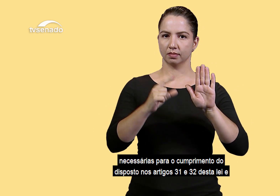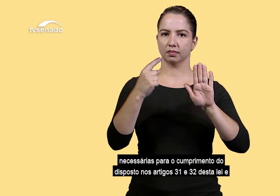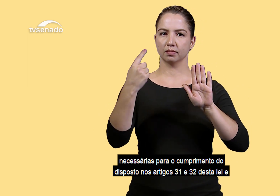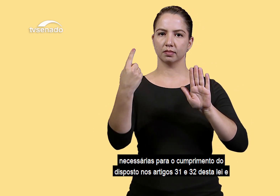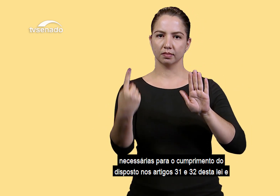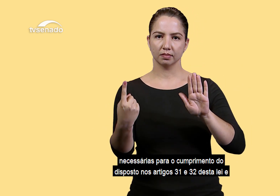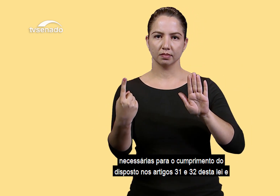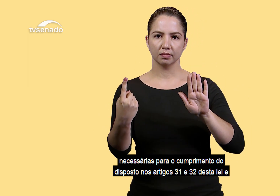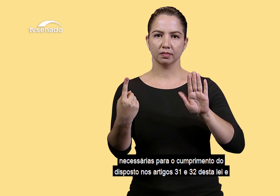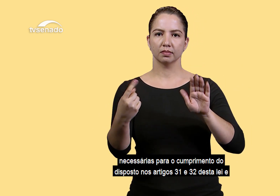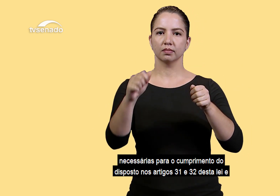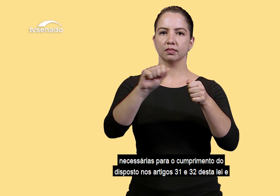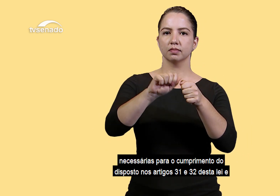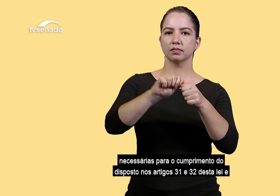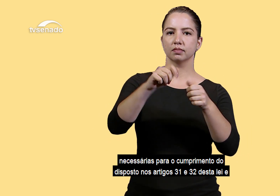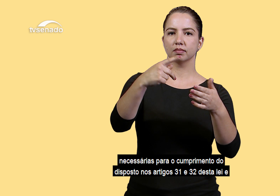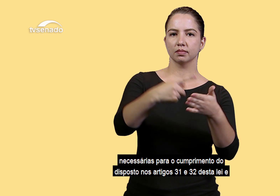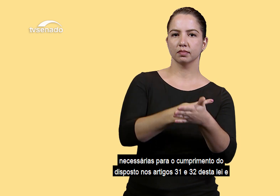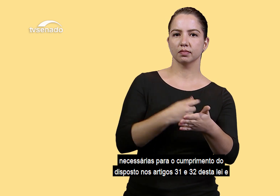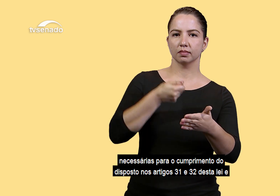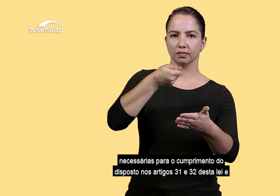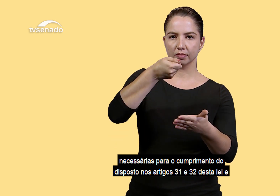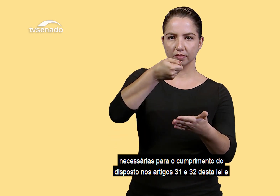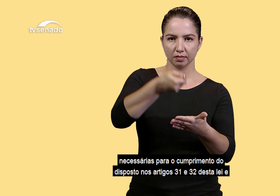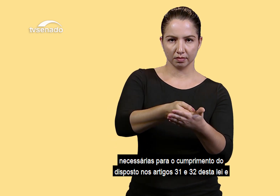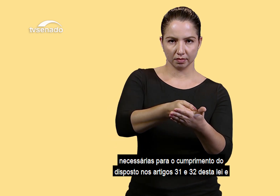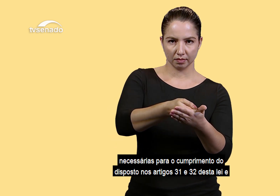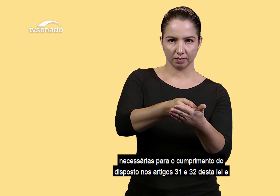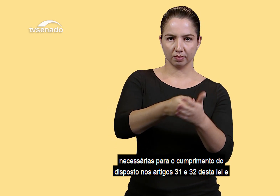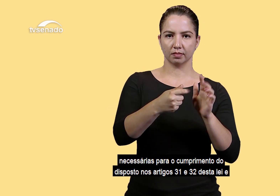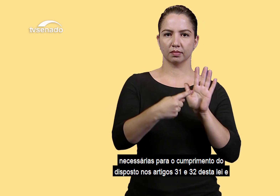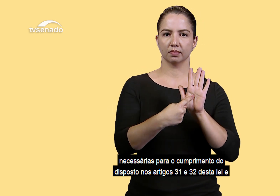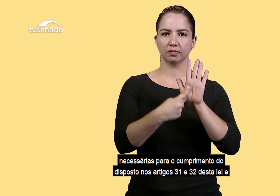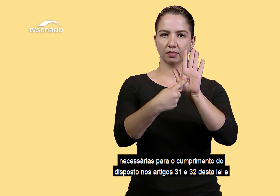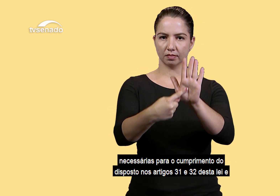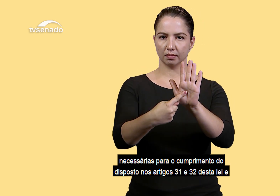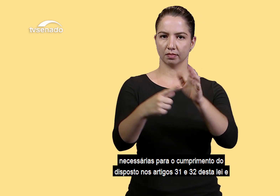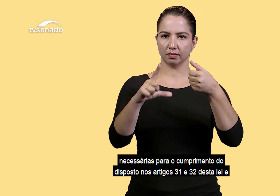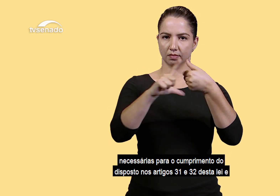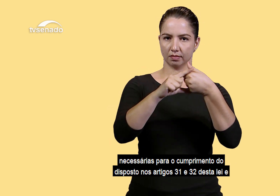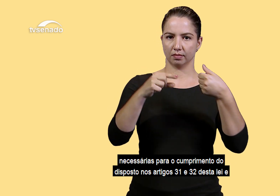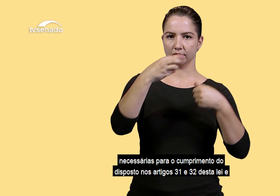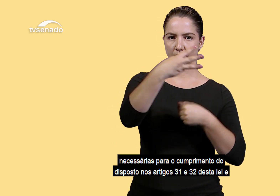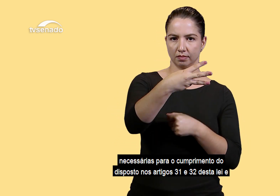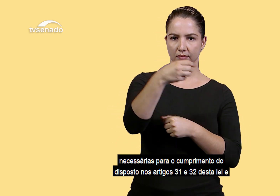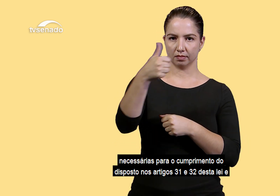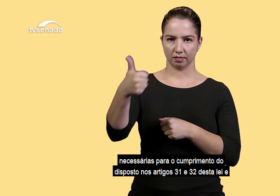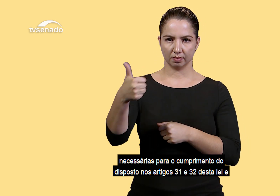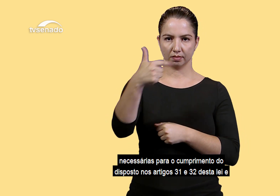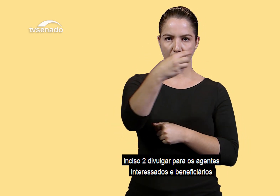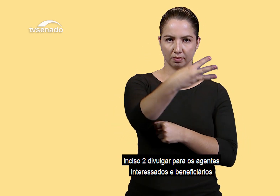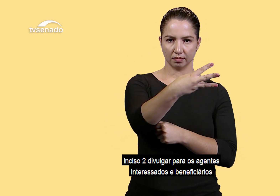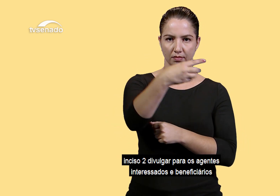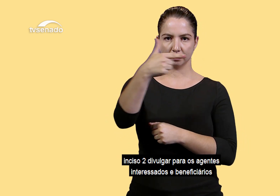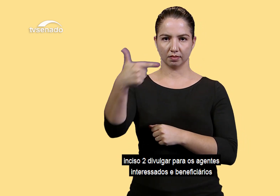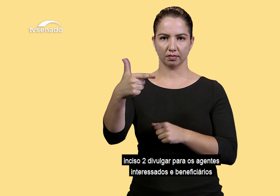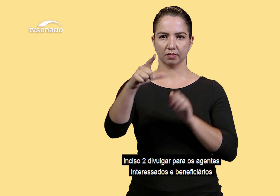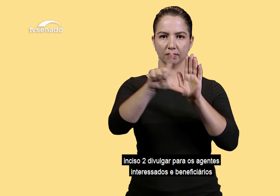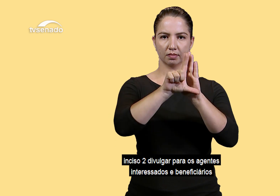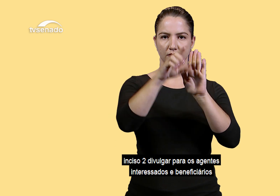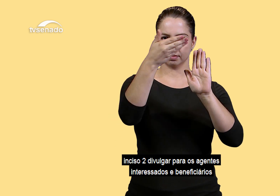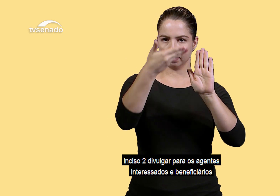providências necessárias para o cumprimento do disposto nos artigos 31 e 32 desta lei e,